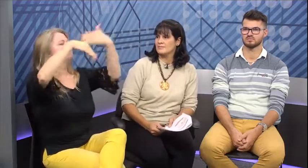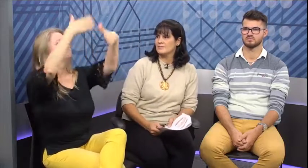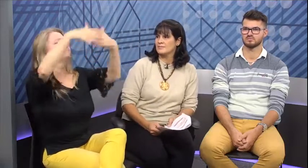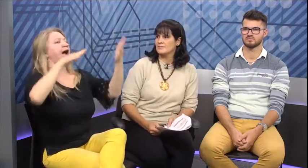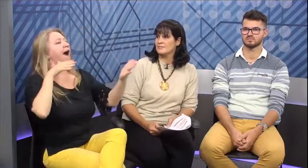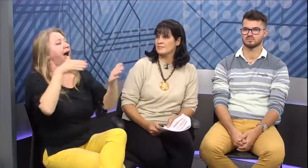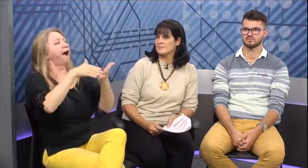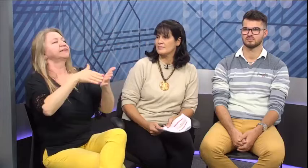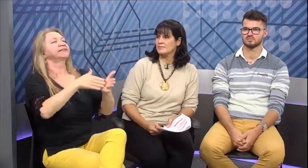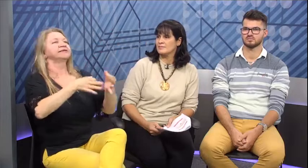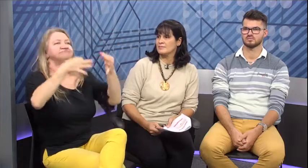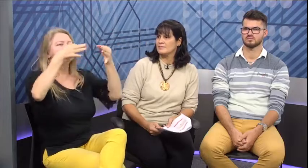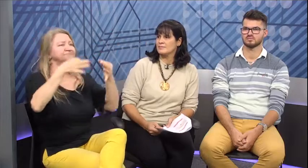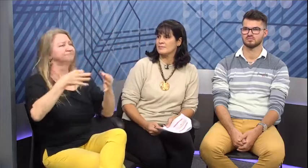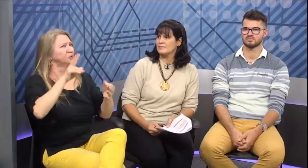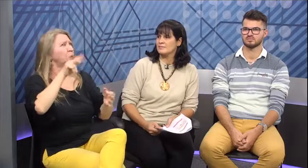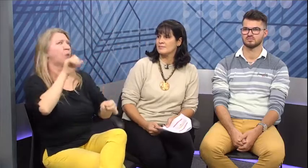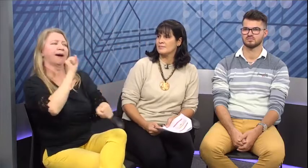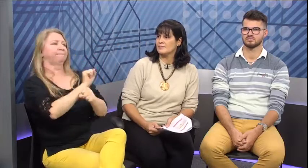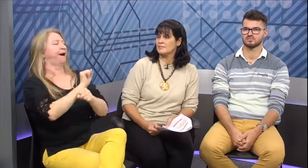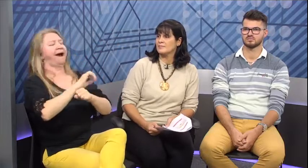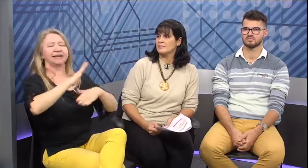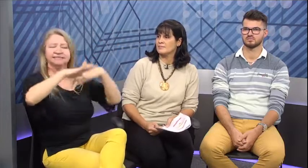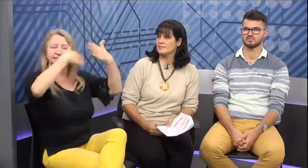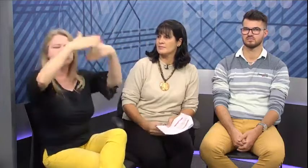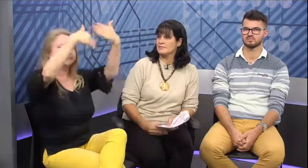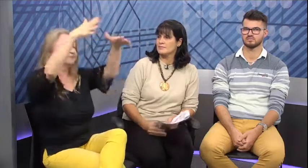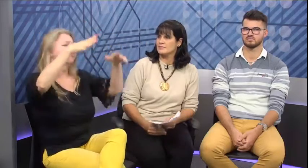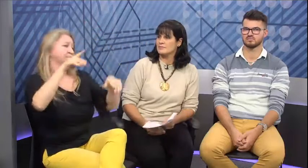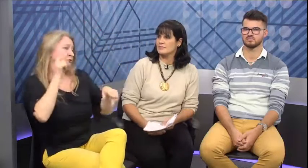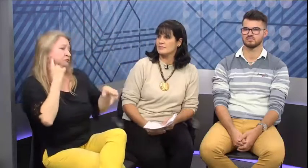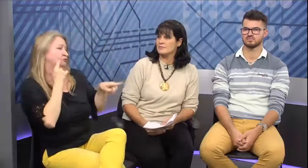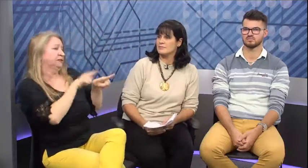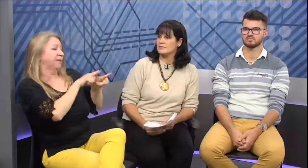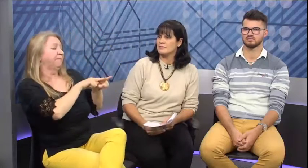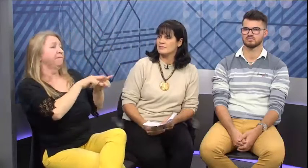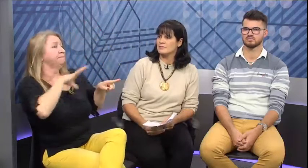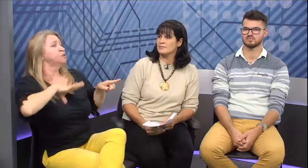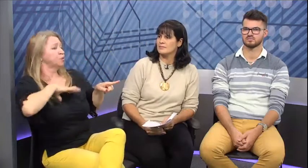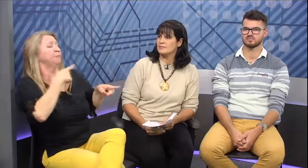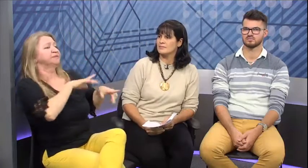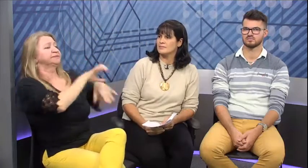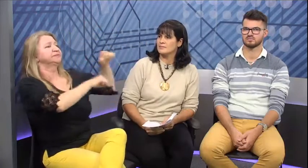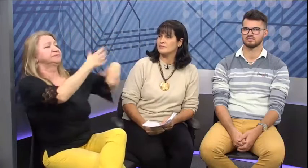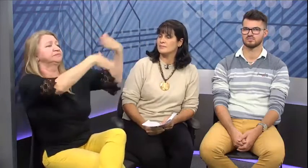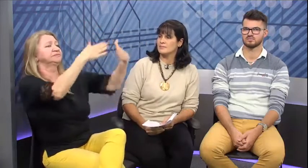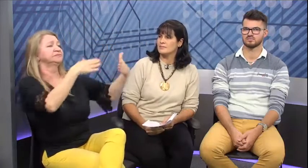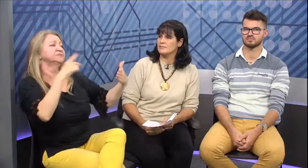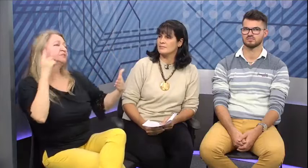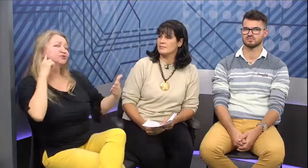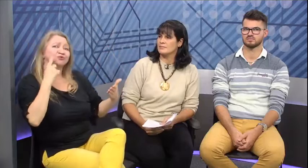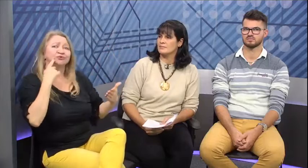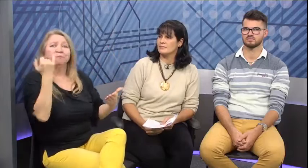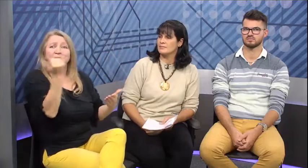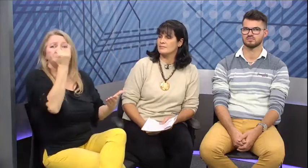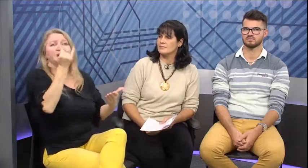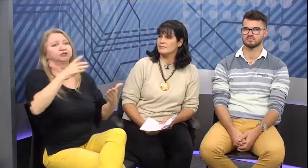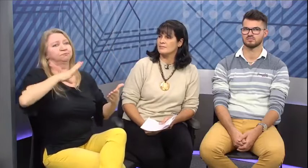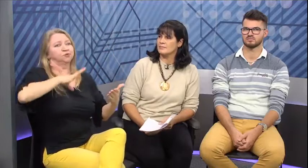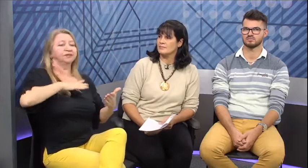precisam buscar, né, se desenvolver, se capacitar e sem parar, né? É um aprendizado constante. Assim como eu aprendo, né, busco